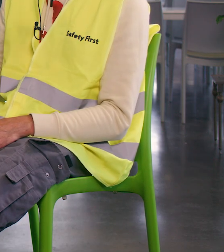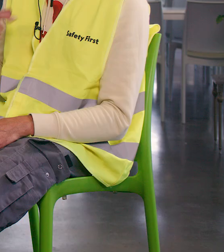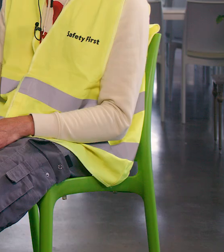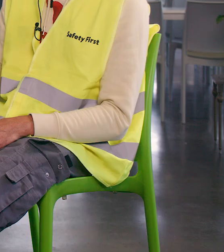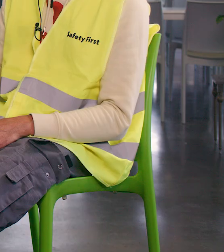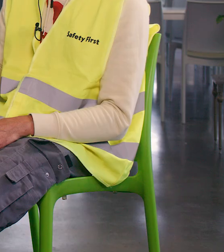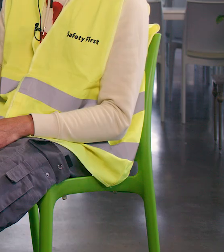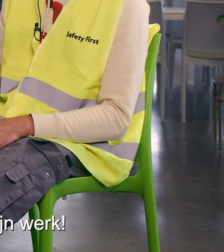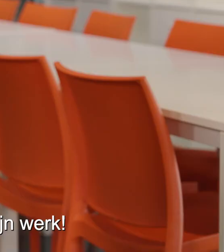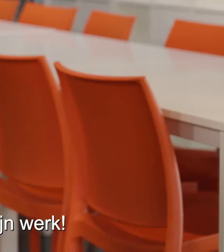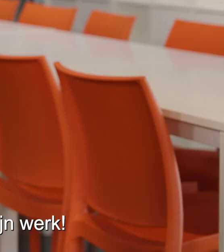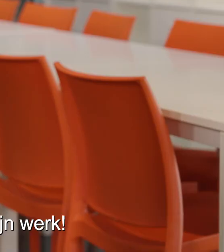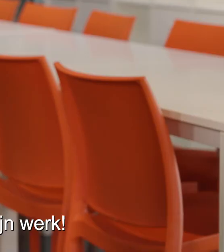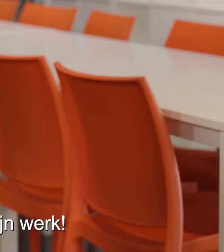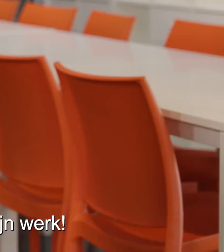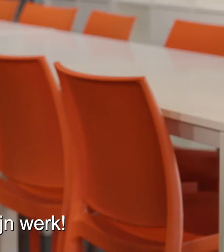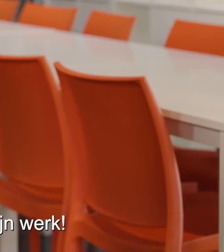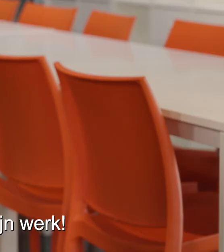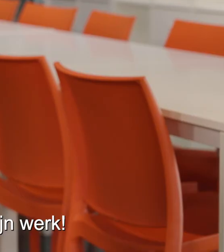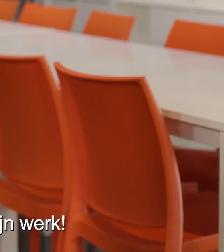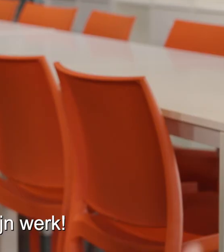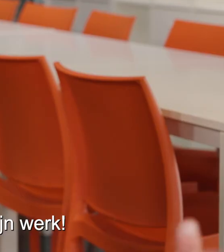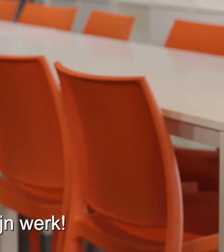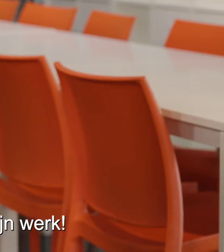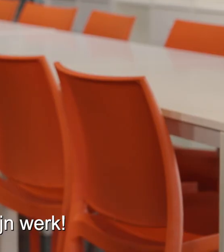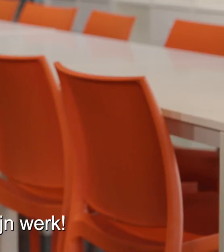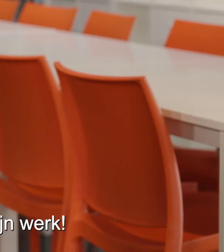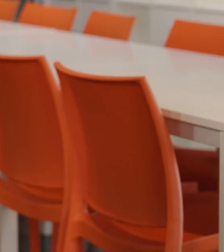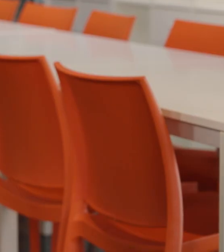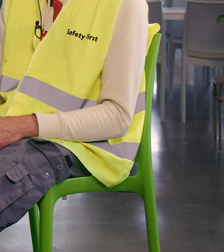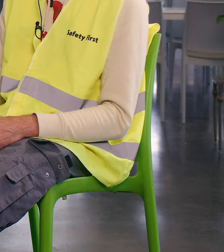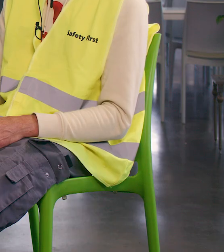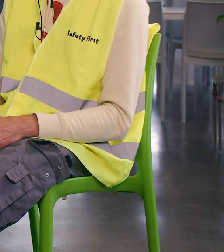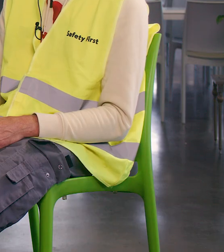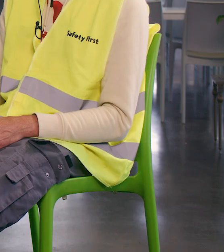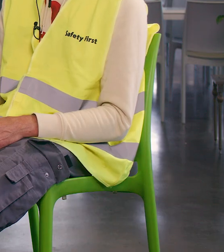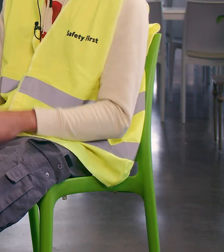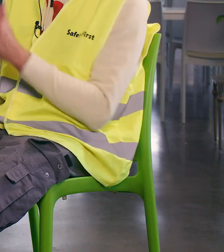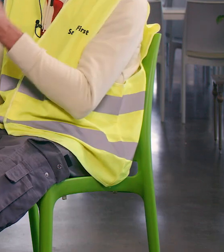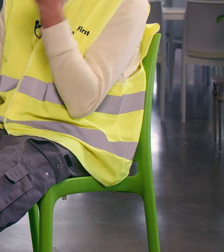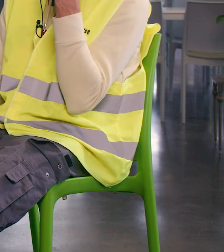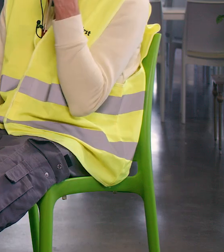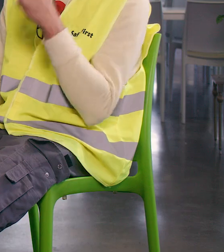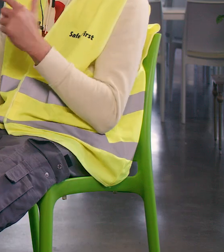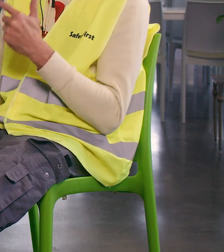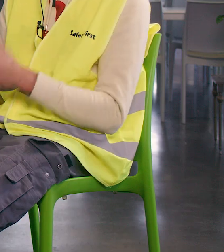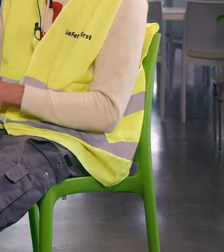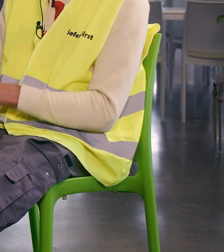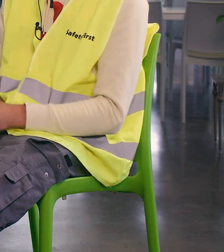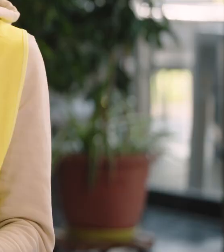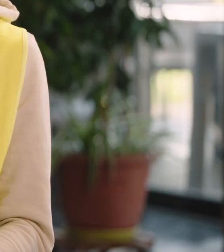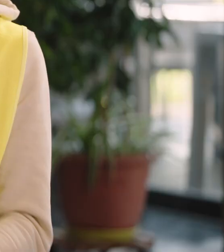tu dis que moi, parfois. Oh. C'est bien que...